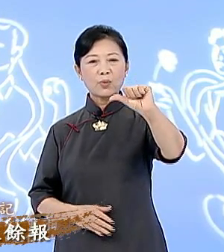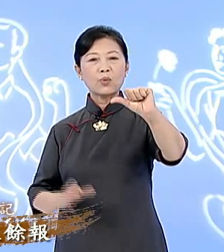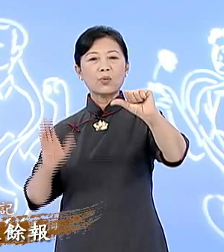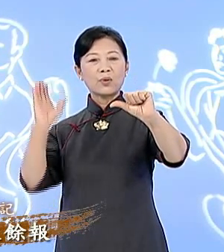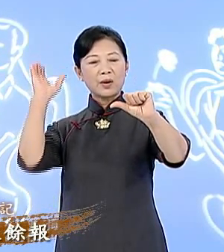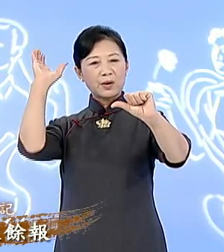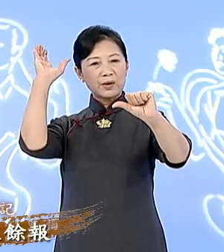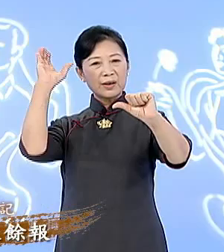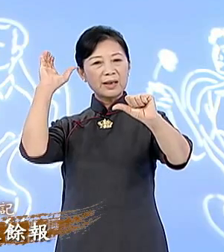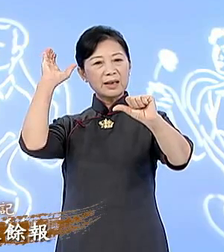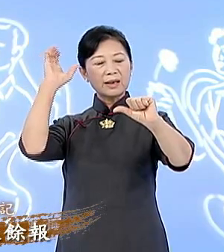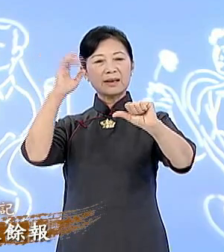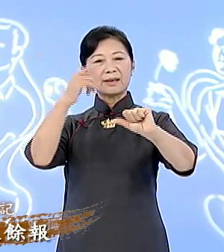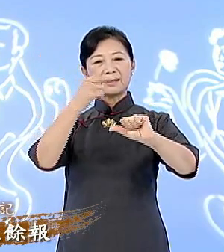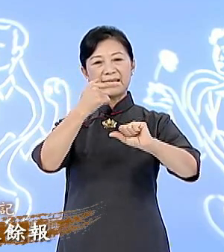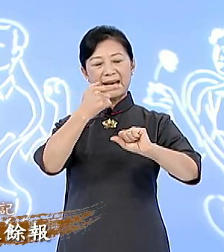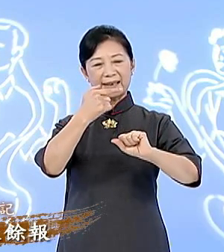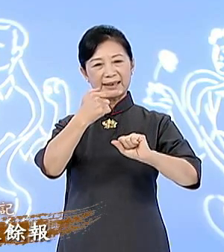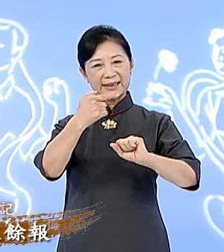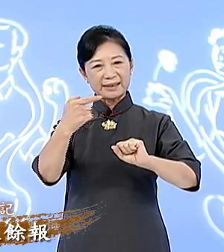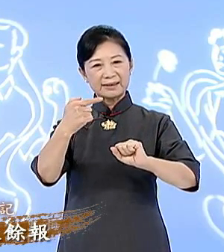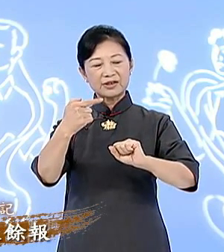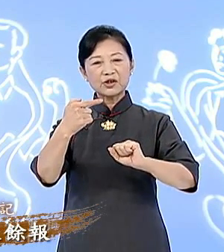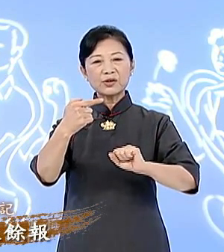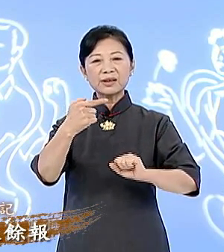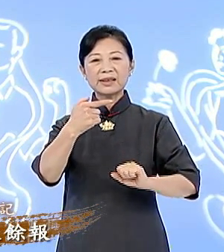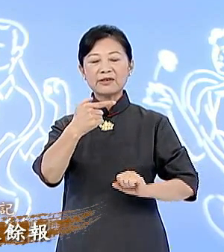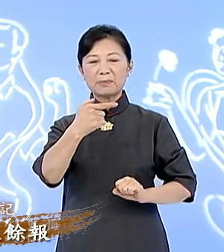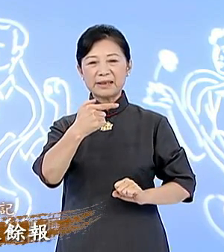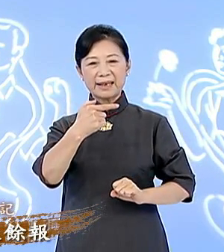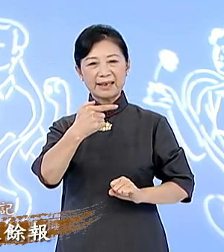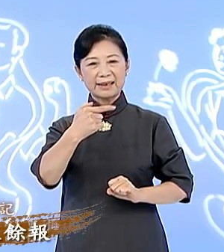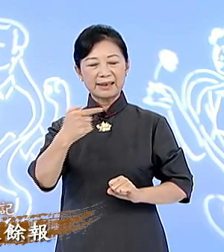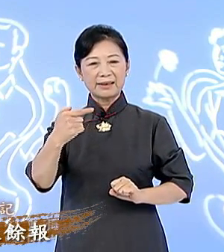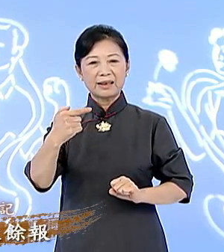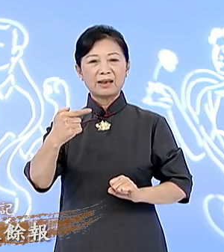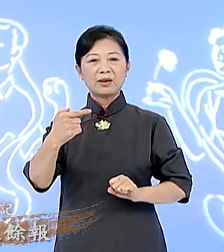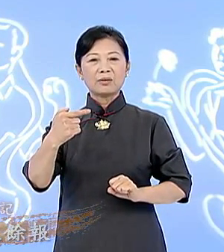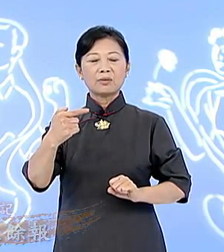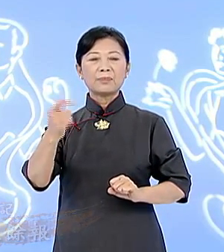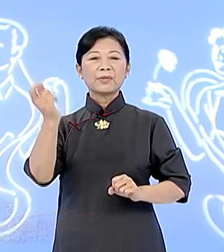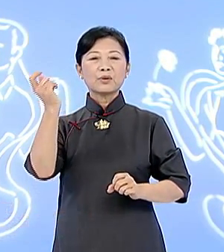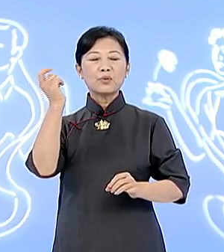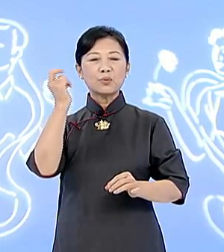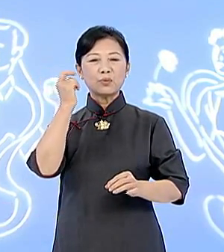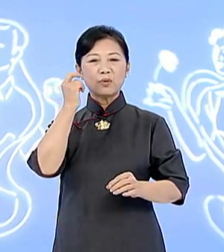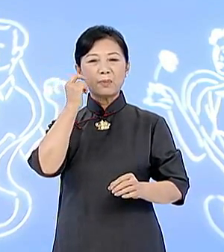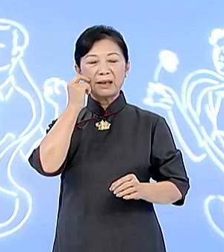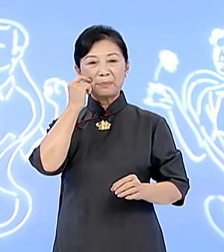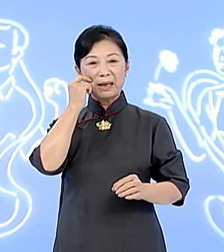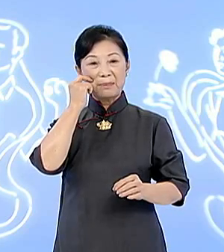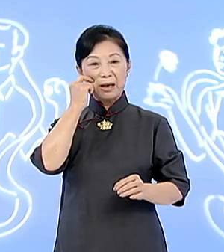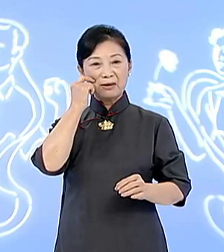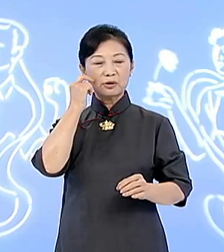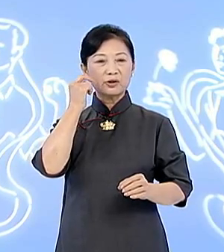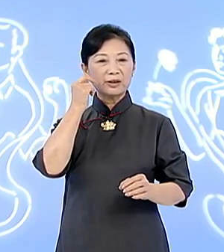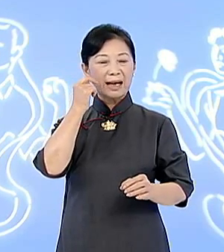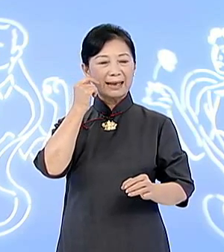五义加一个很，至胜的地方我们加一个很，苦我们没有，只有打